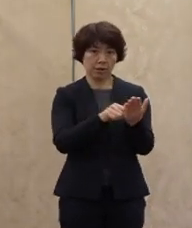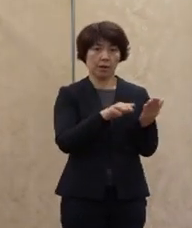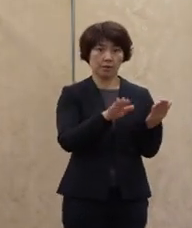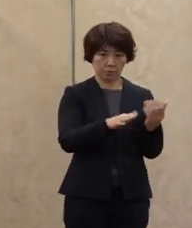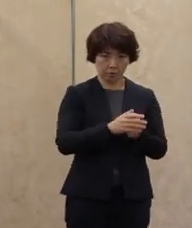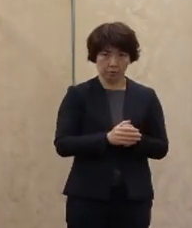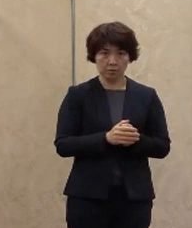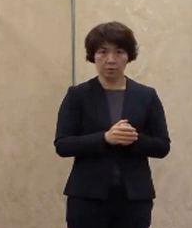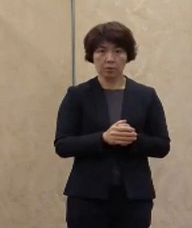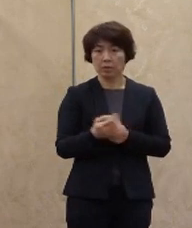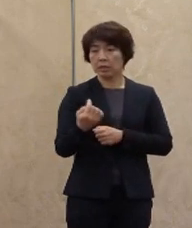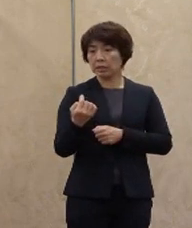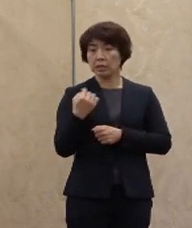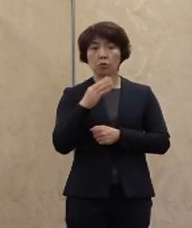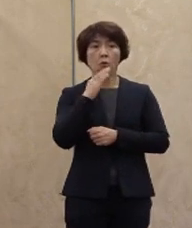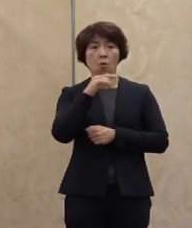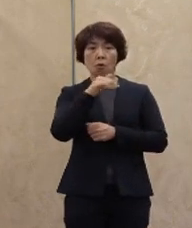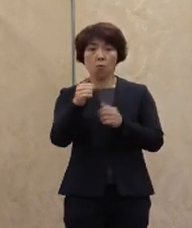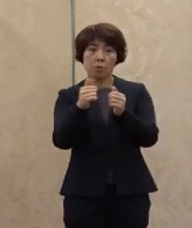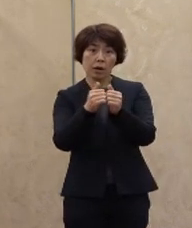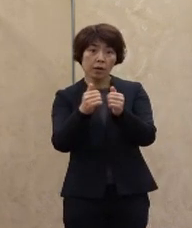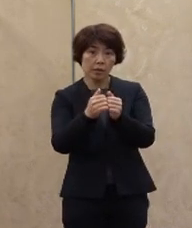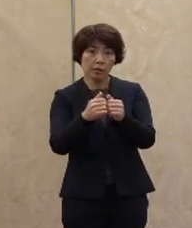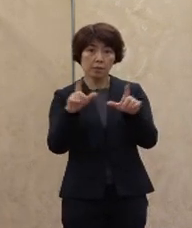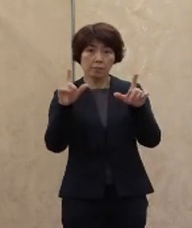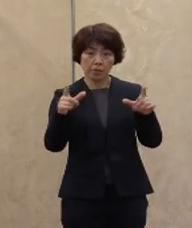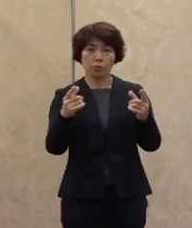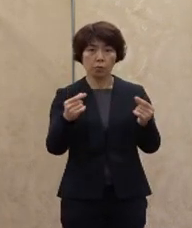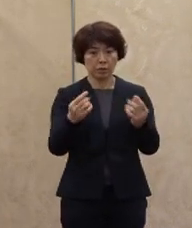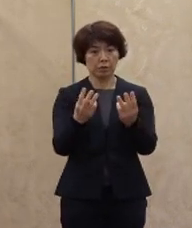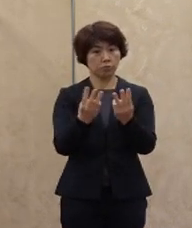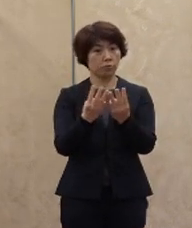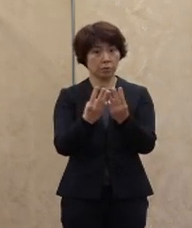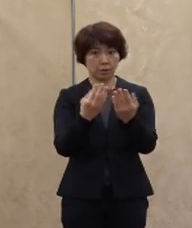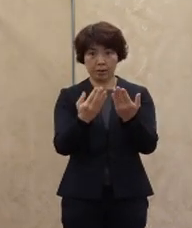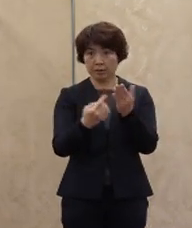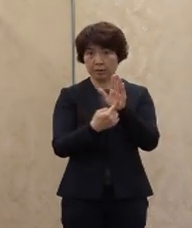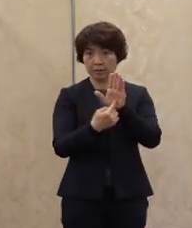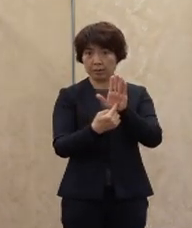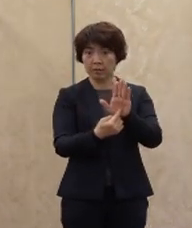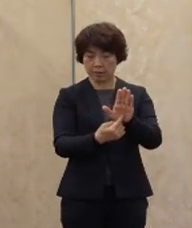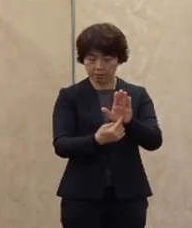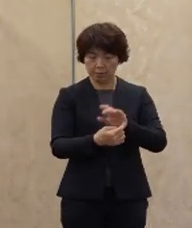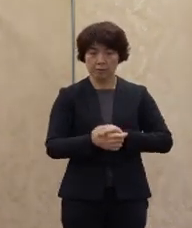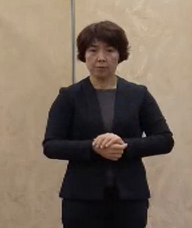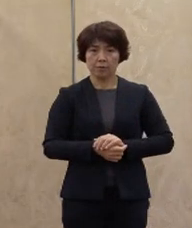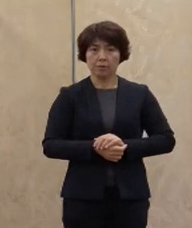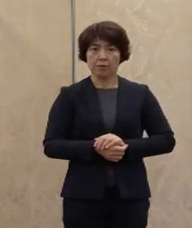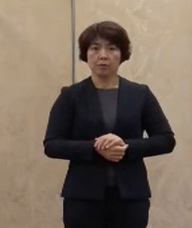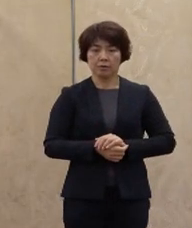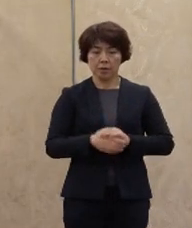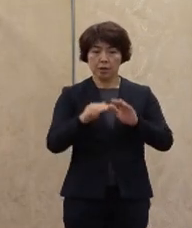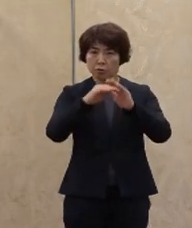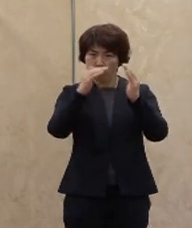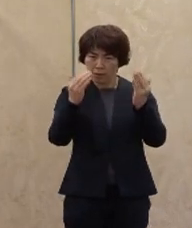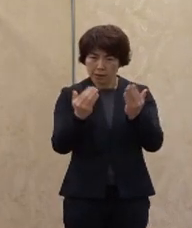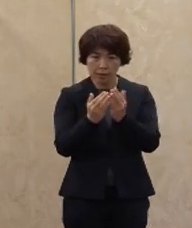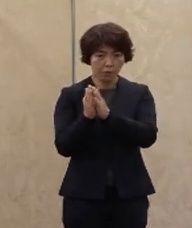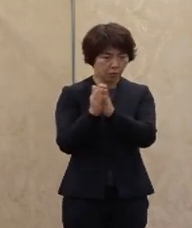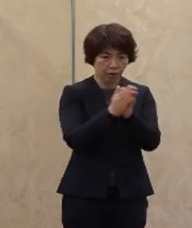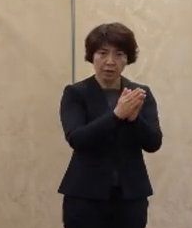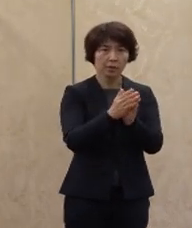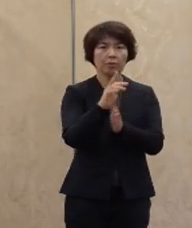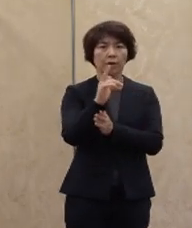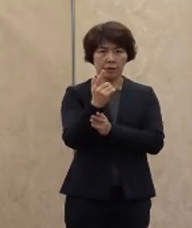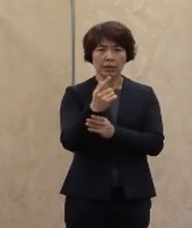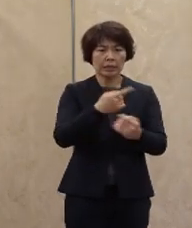も昨日の本部会議でも出した通り、あれが現状の数字です。まあ、その中でですね、 当然全てとは言えないんですけど、できるところについ